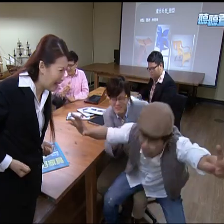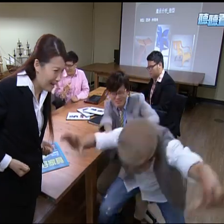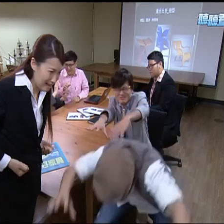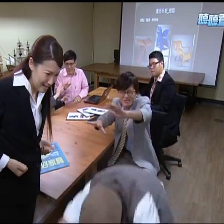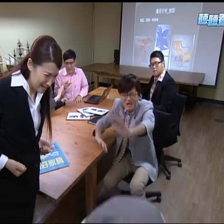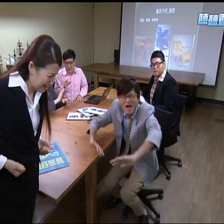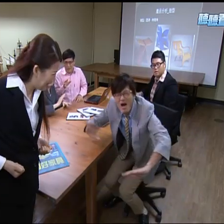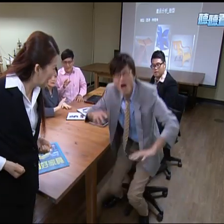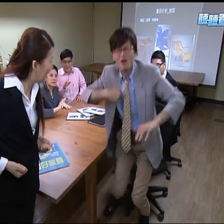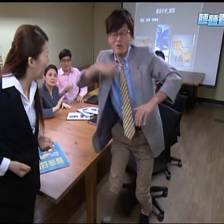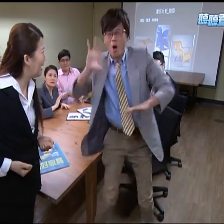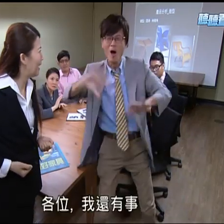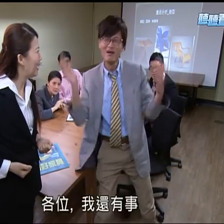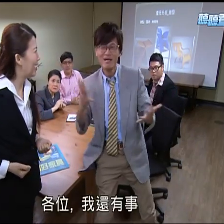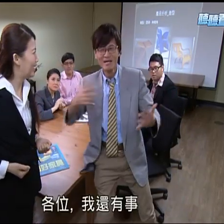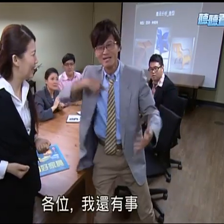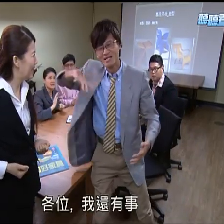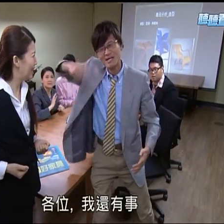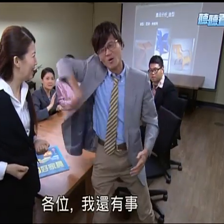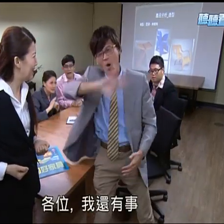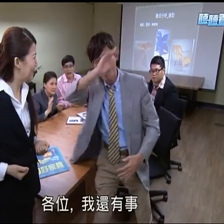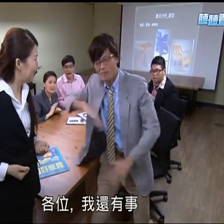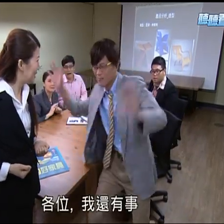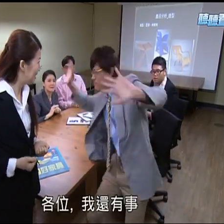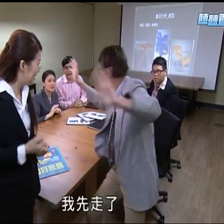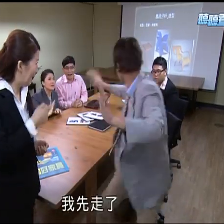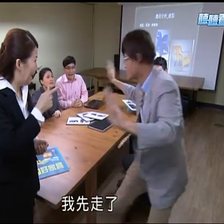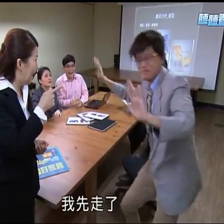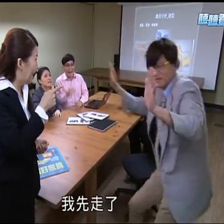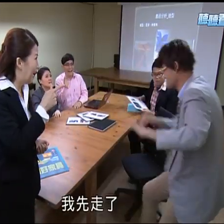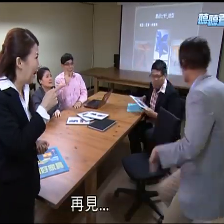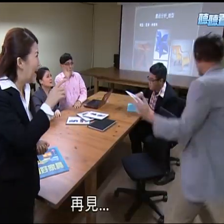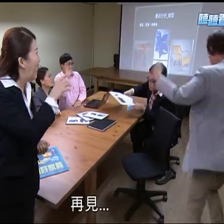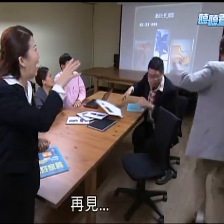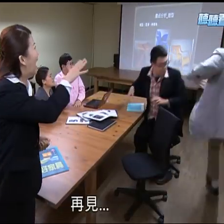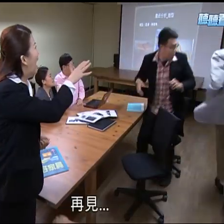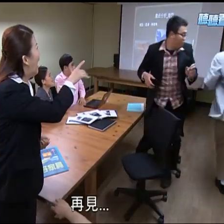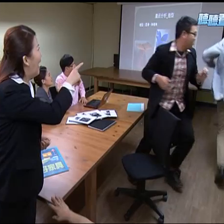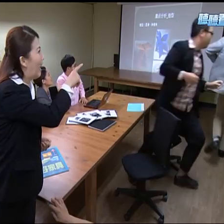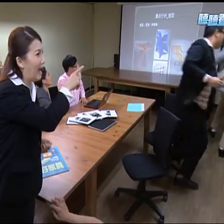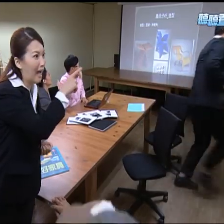哎呦！哎，各位，我还有事，我先走了，再见。